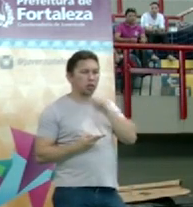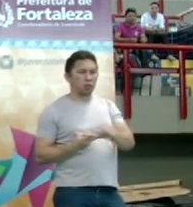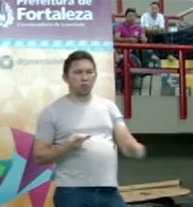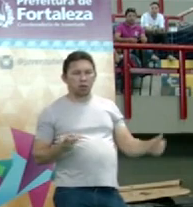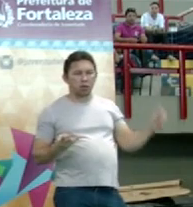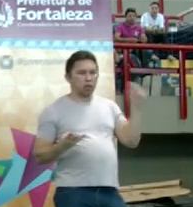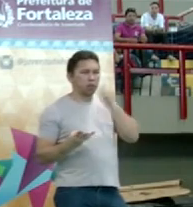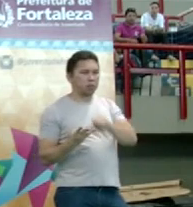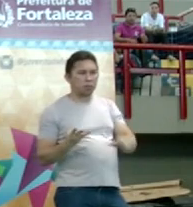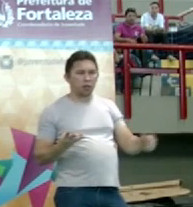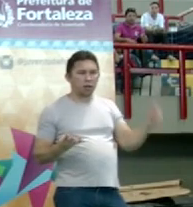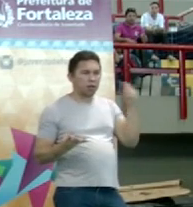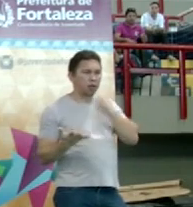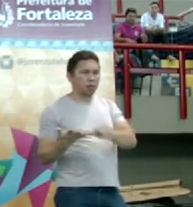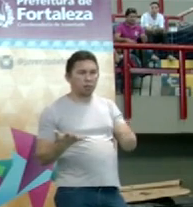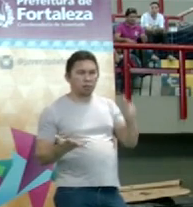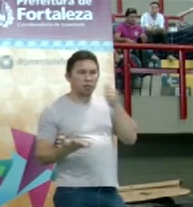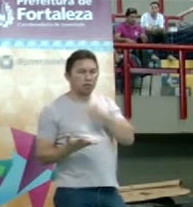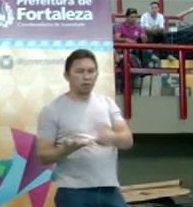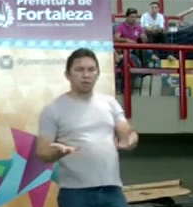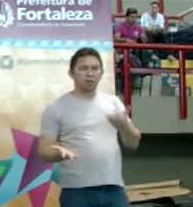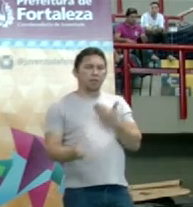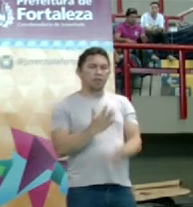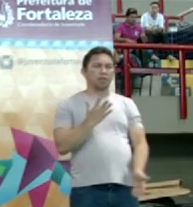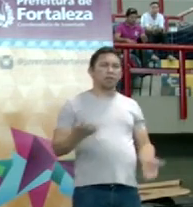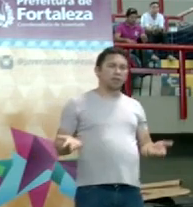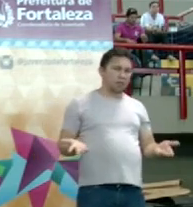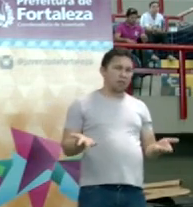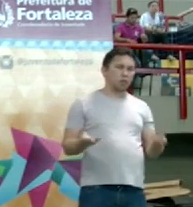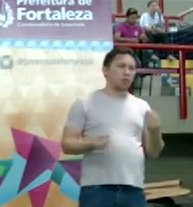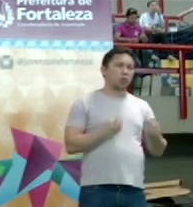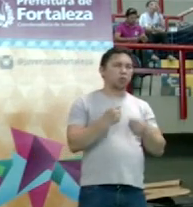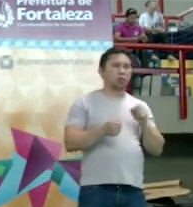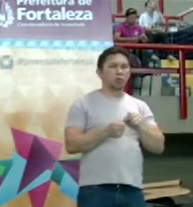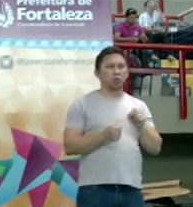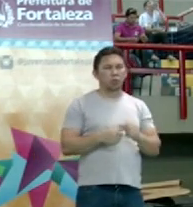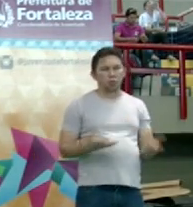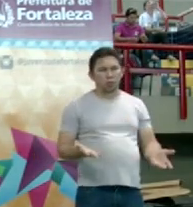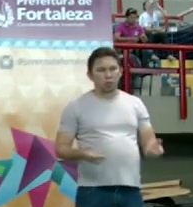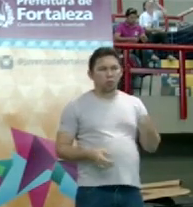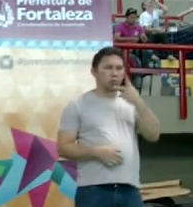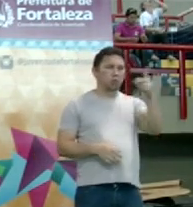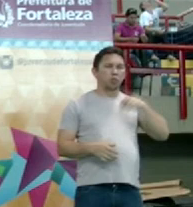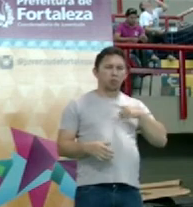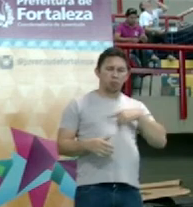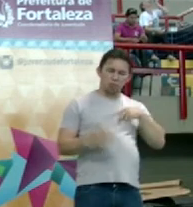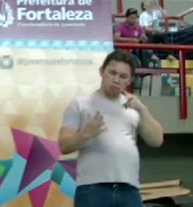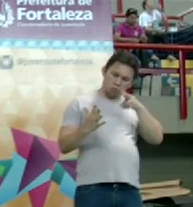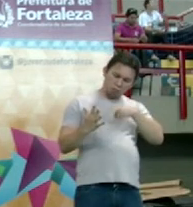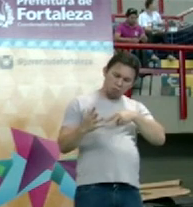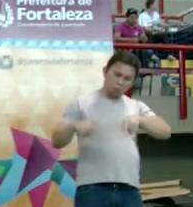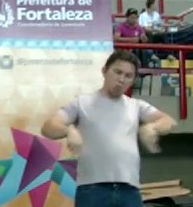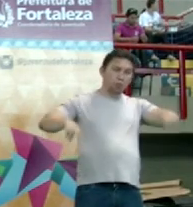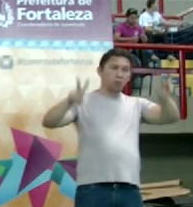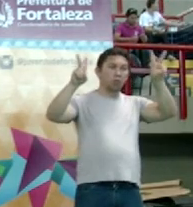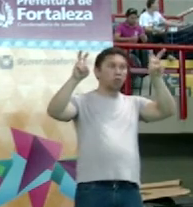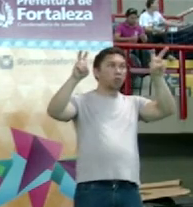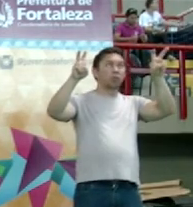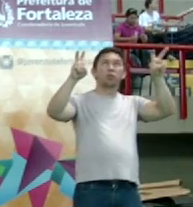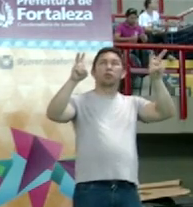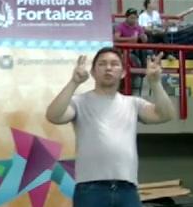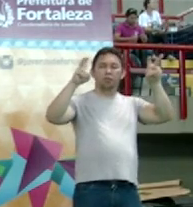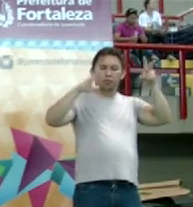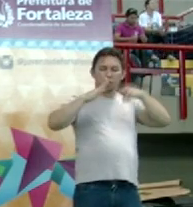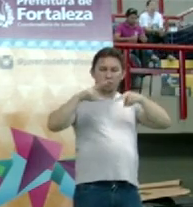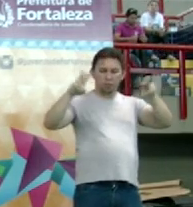lembre-se, você vai cansar o leitor. Como devo fazer? Quando você lê o tema, assim que